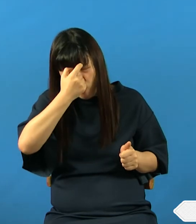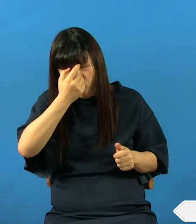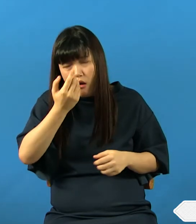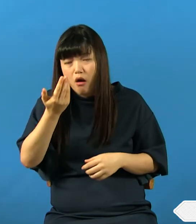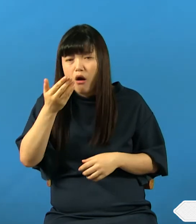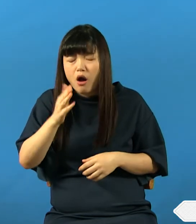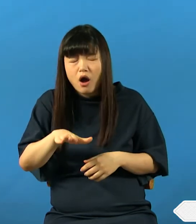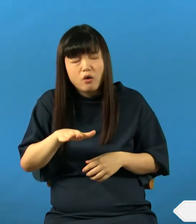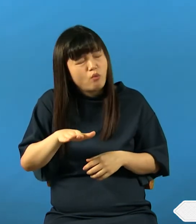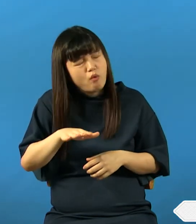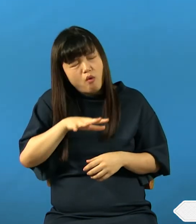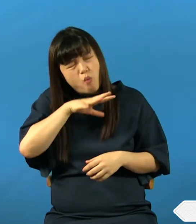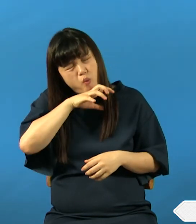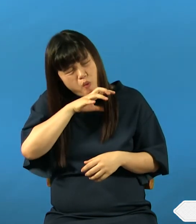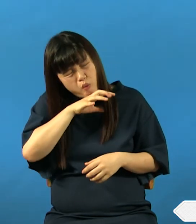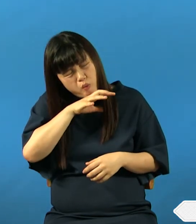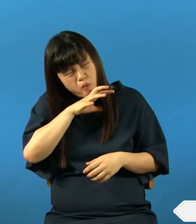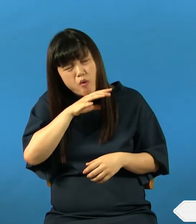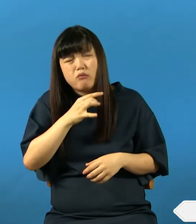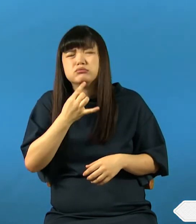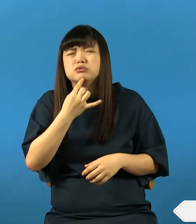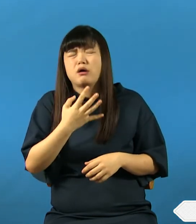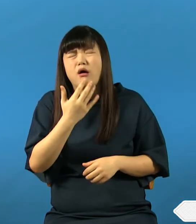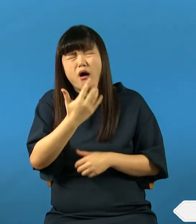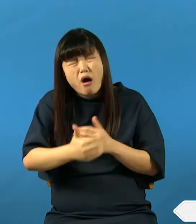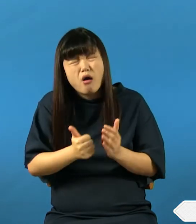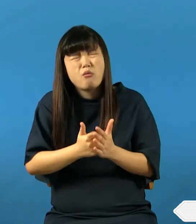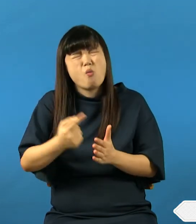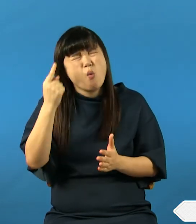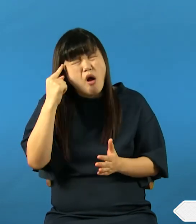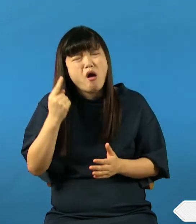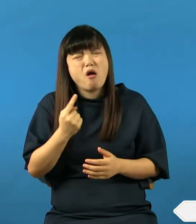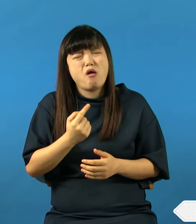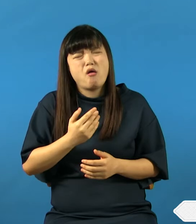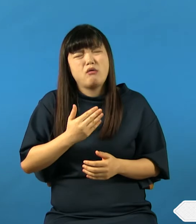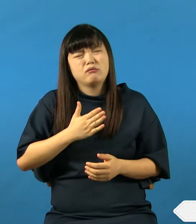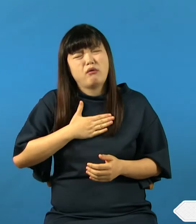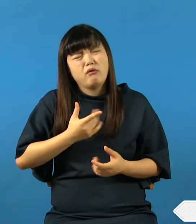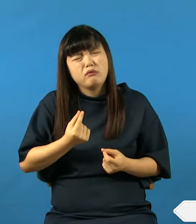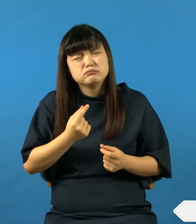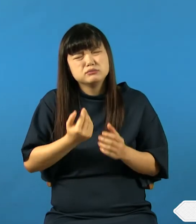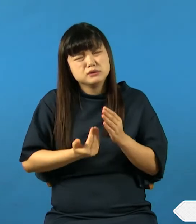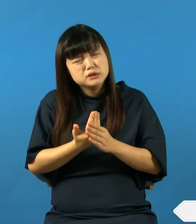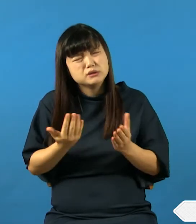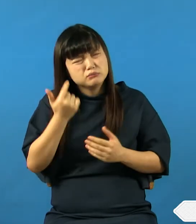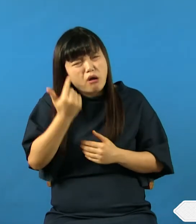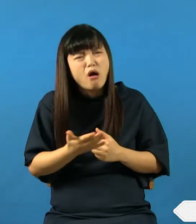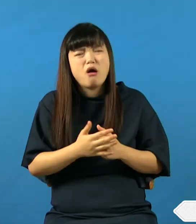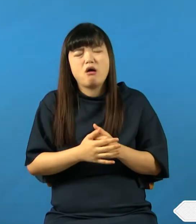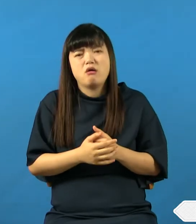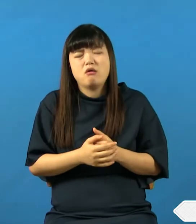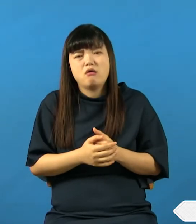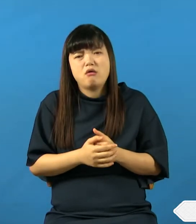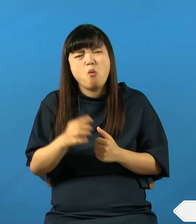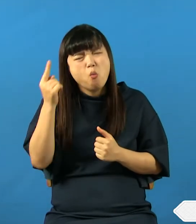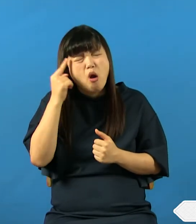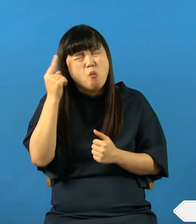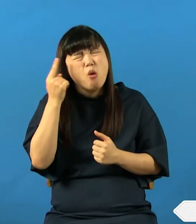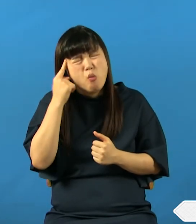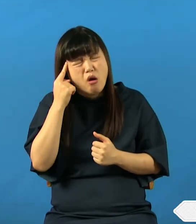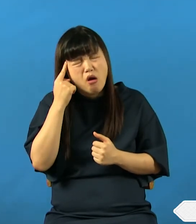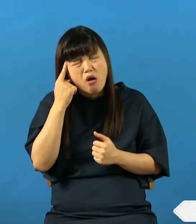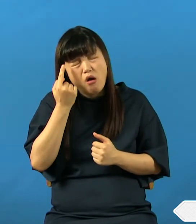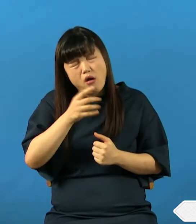괴로워서 기도를 하는데 그런데 원망밖에는 나오지 않습니다. 하나님, 왜 나에게 이런 일이 생기게